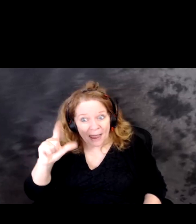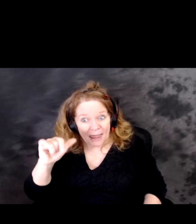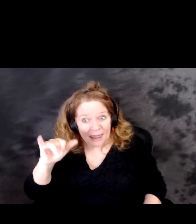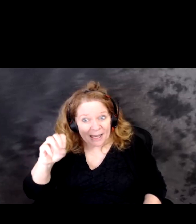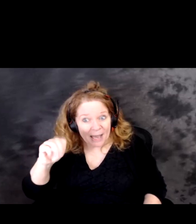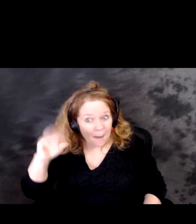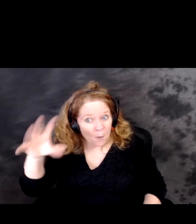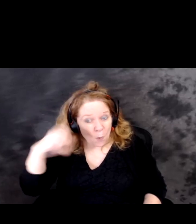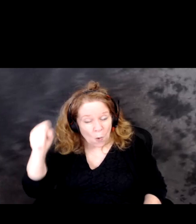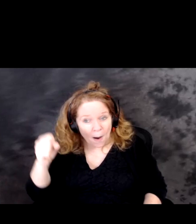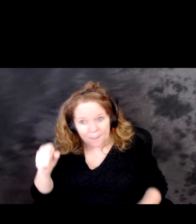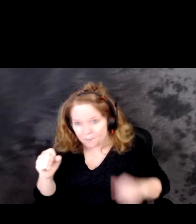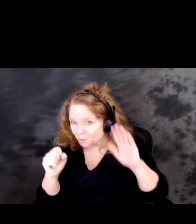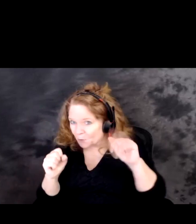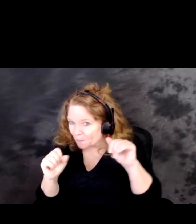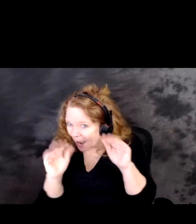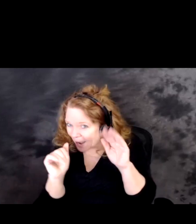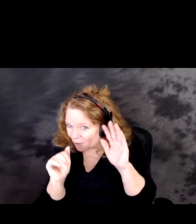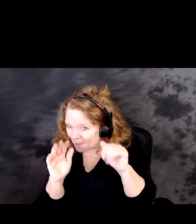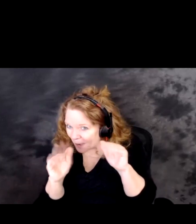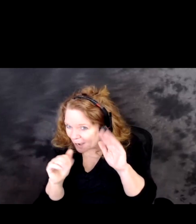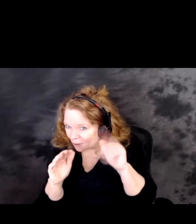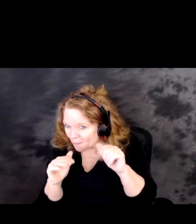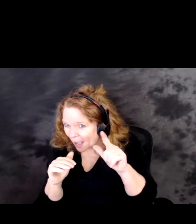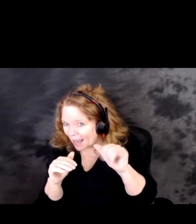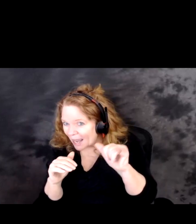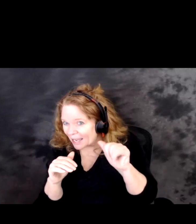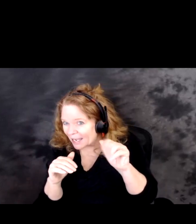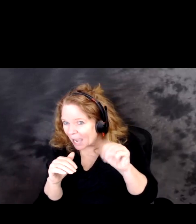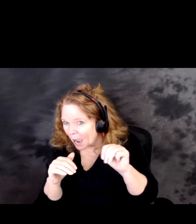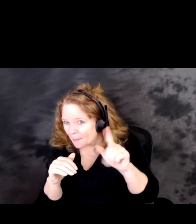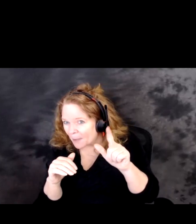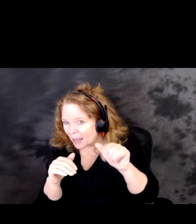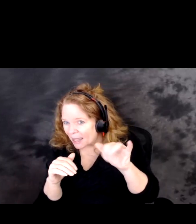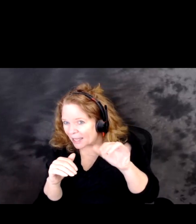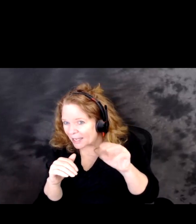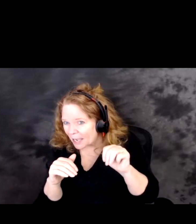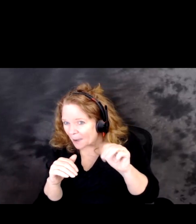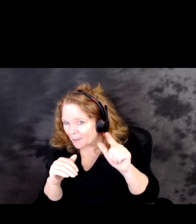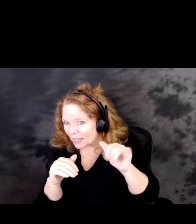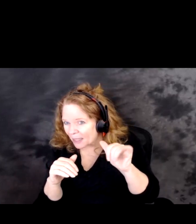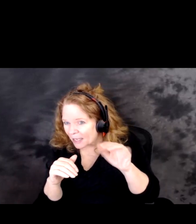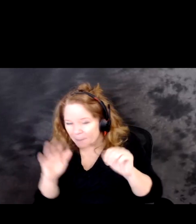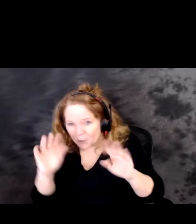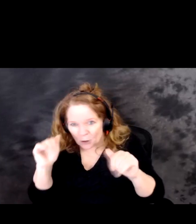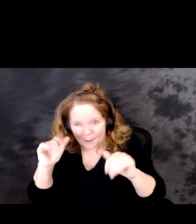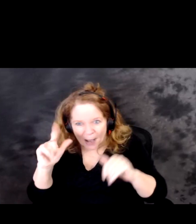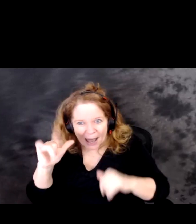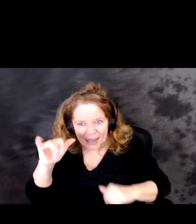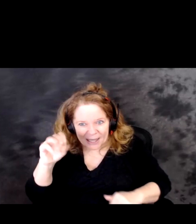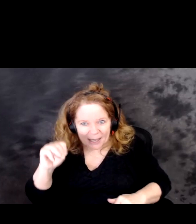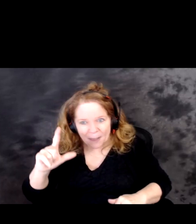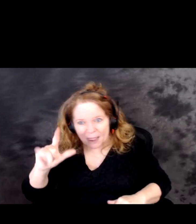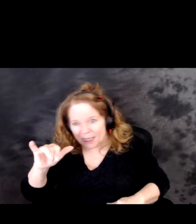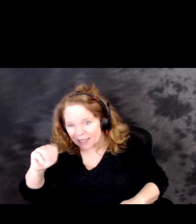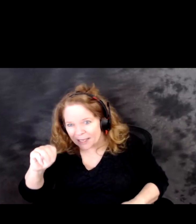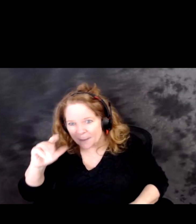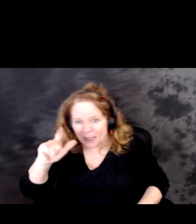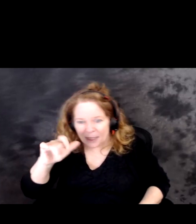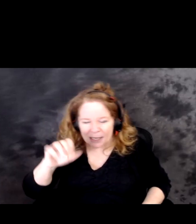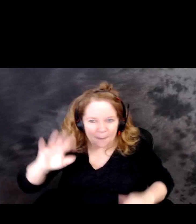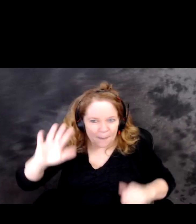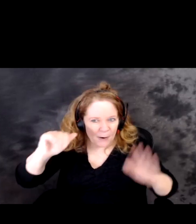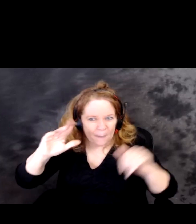Woo, Liam. Woo, Liam. Adiós, adiós, adiós, adiós, Liam, Liam, Liam. Adiós,